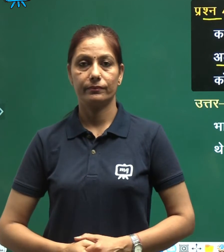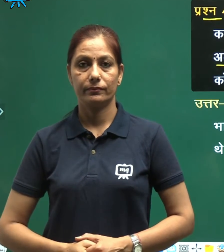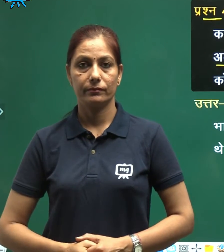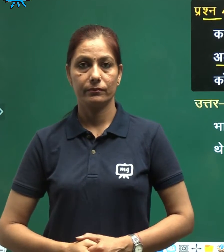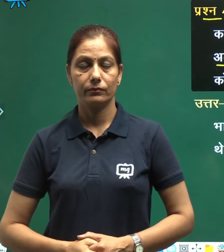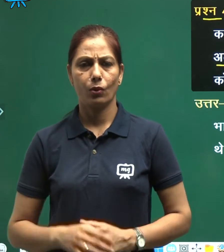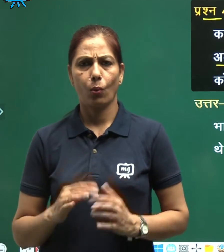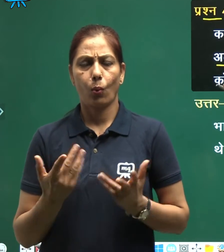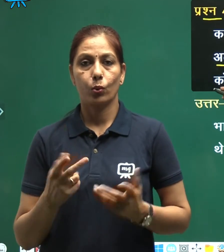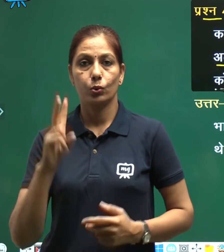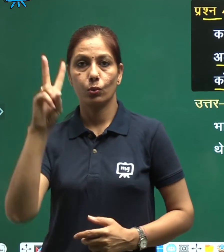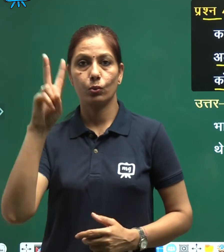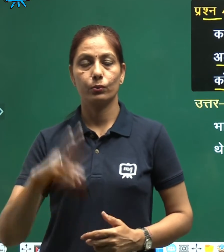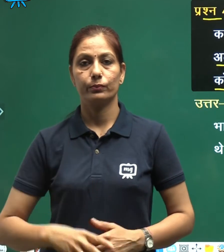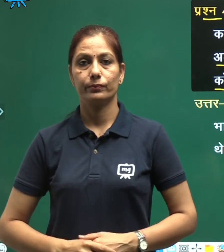कोई 2